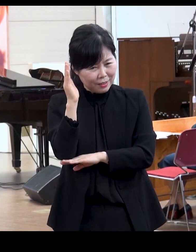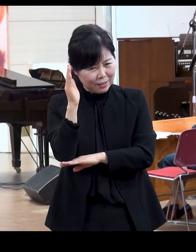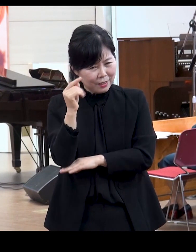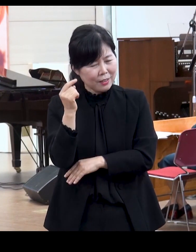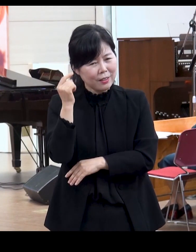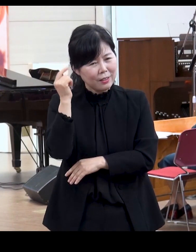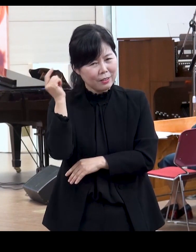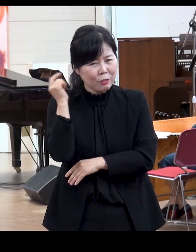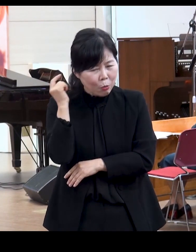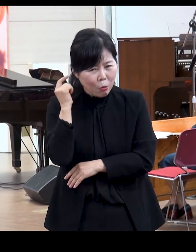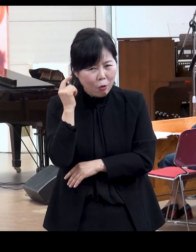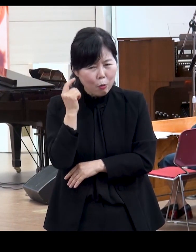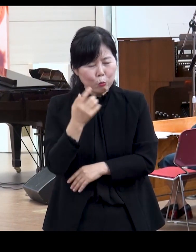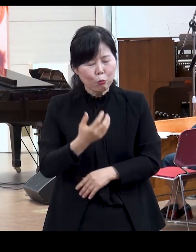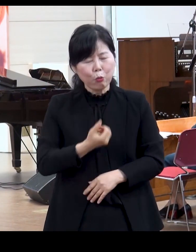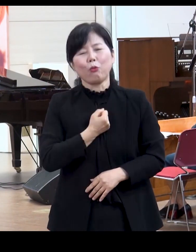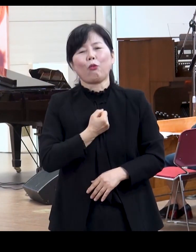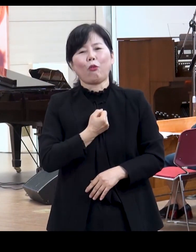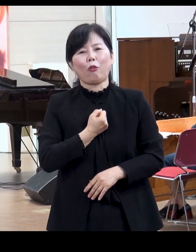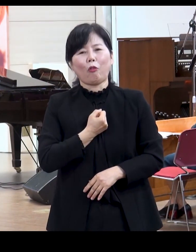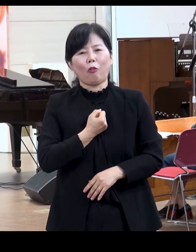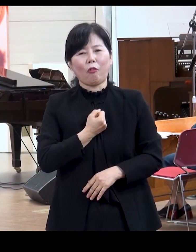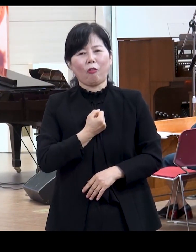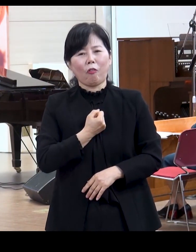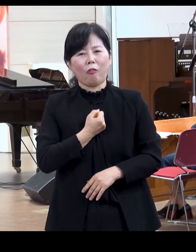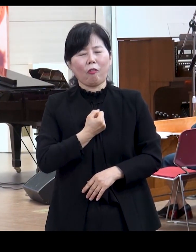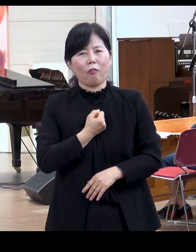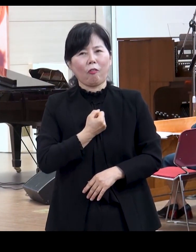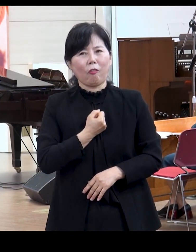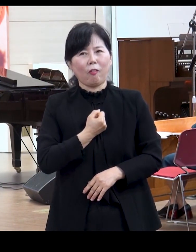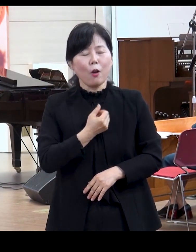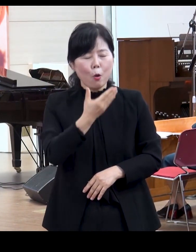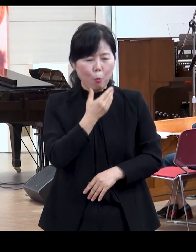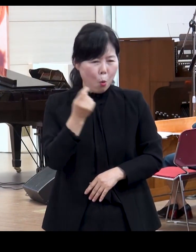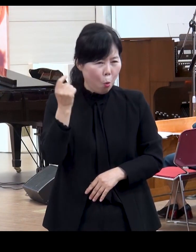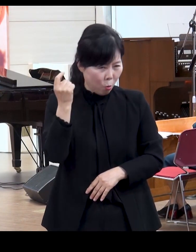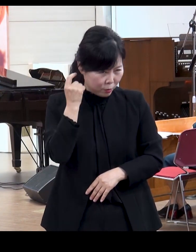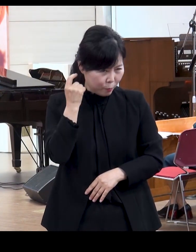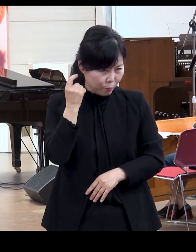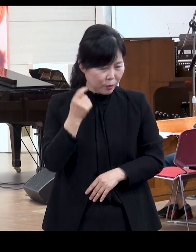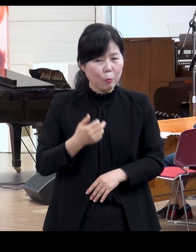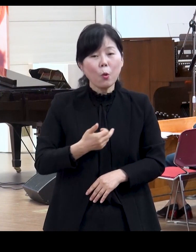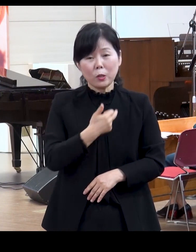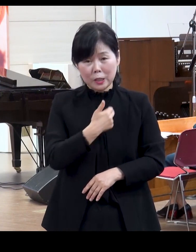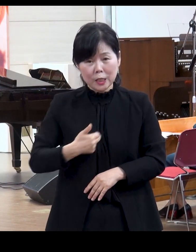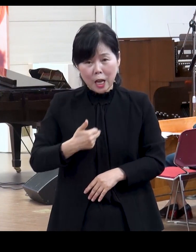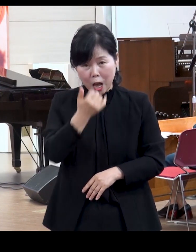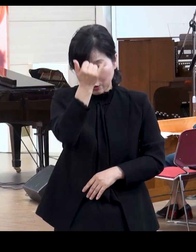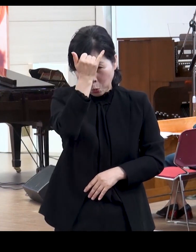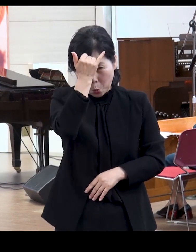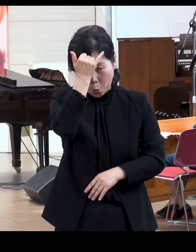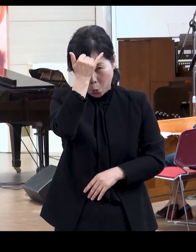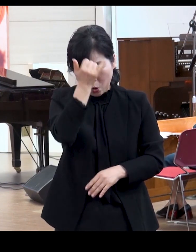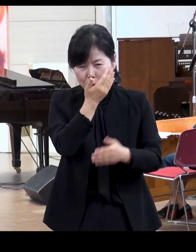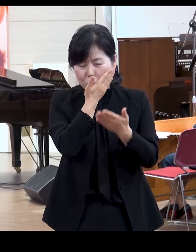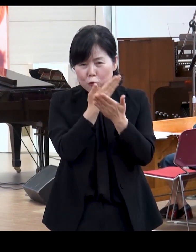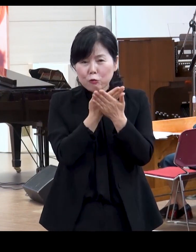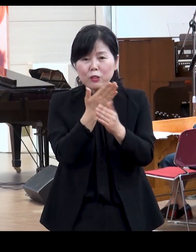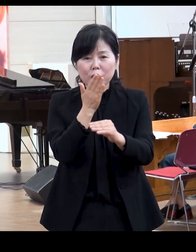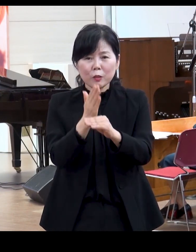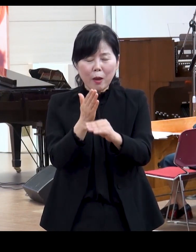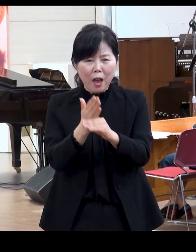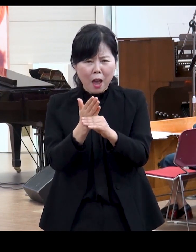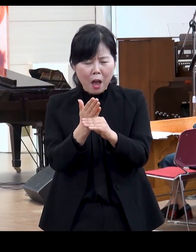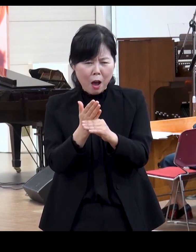들으면서 정말 충격받았어요. 무엇보다 그 복음과 제자도의 핵심을 그렇게